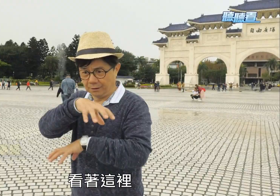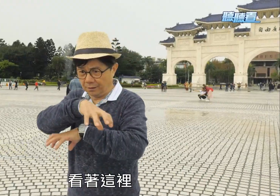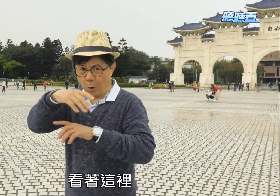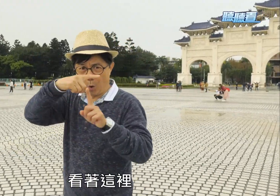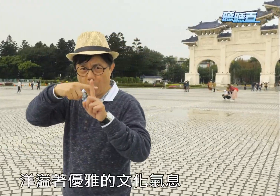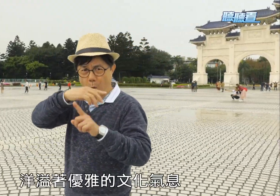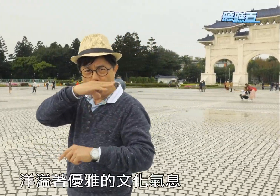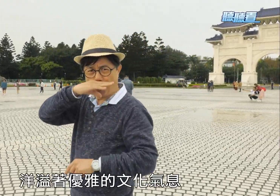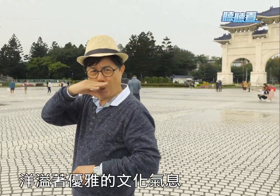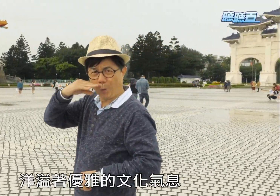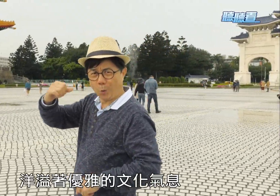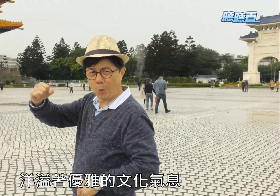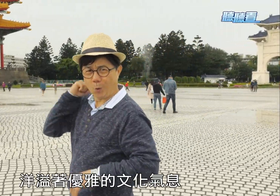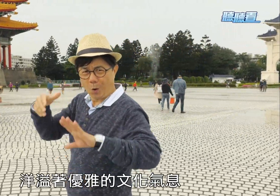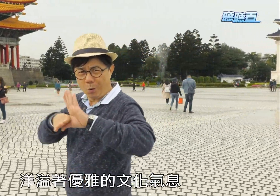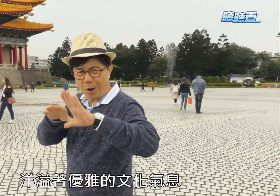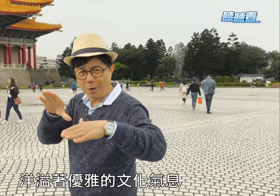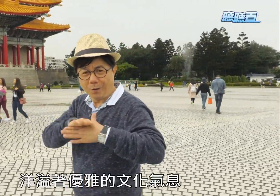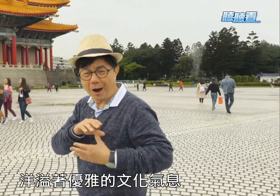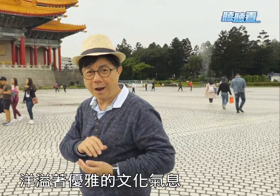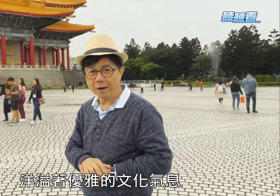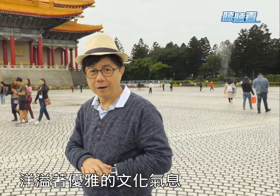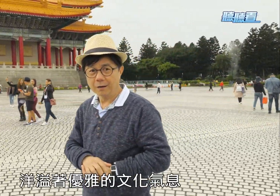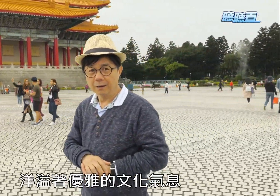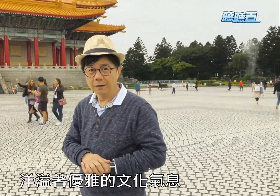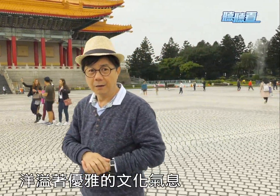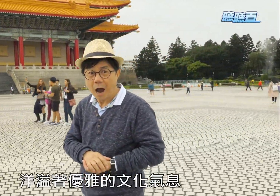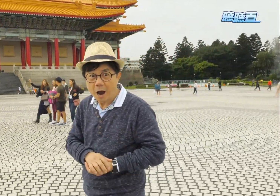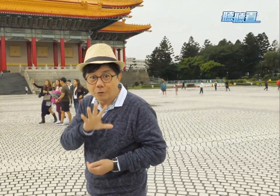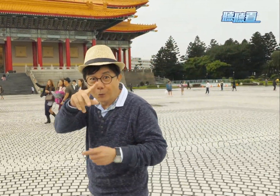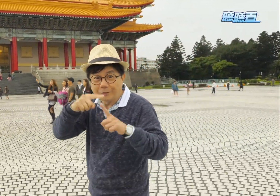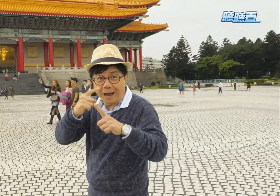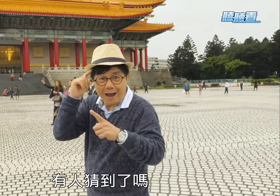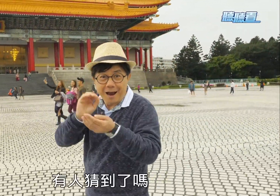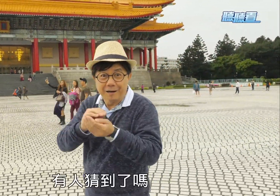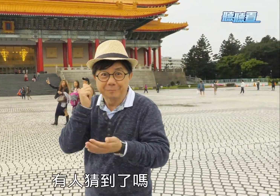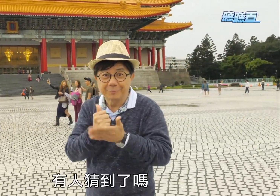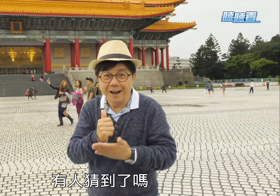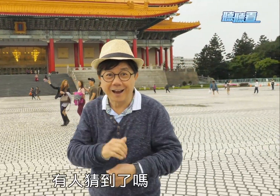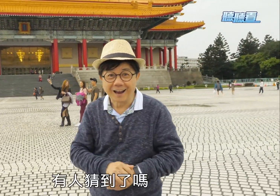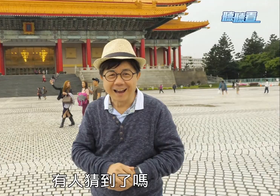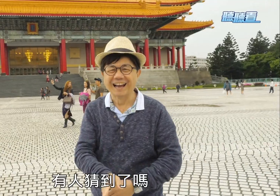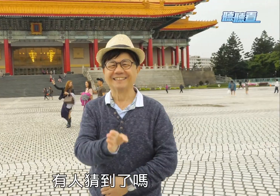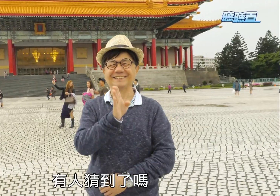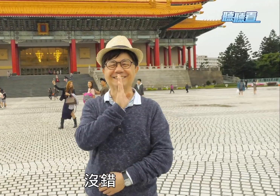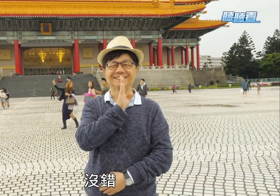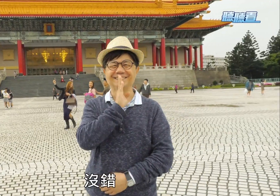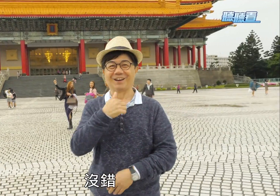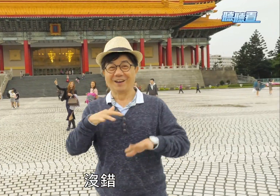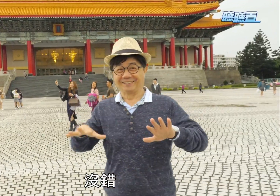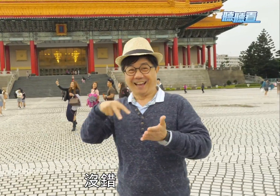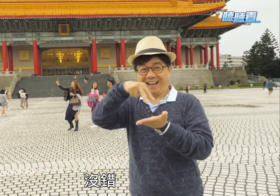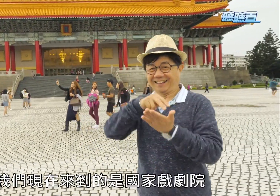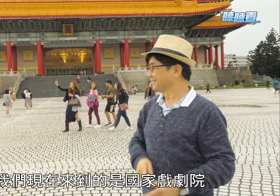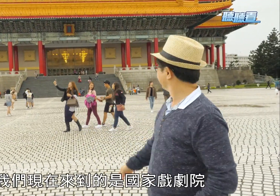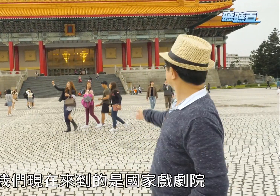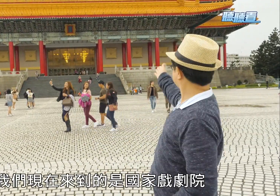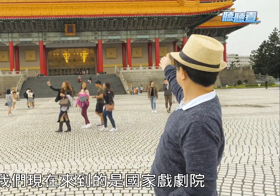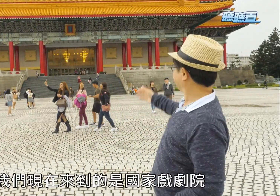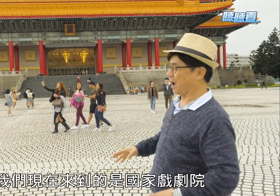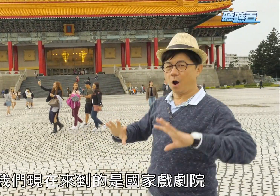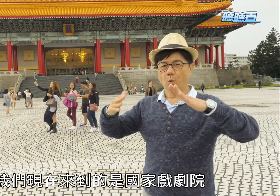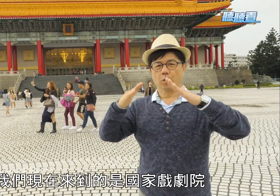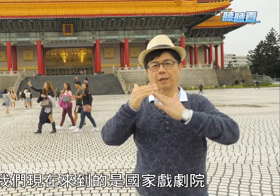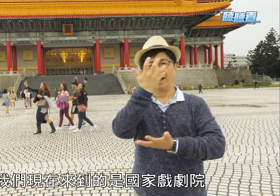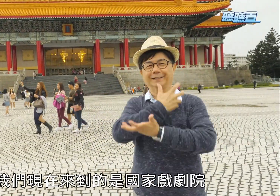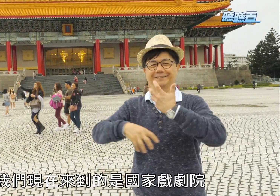看着这里啊，洋溢着优雅的文化气息。啊，有人猜到了吗？没错，我们现